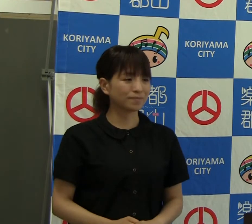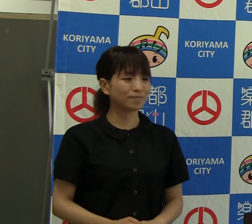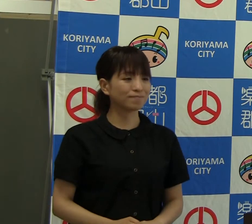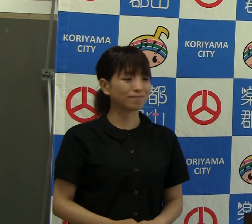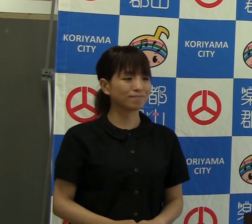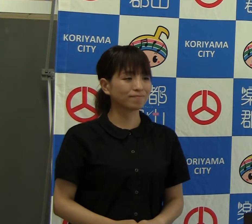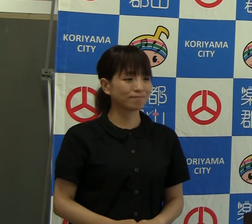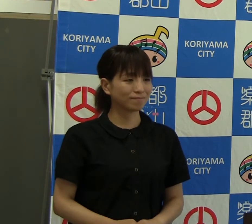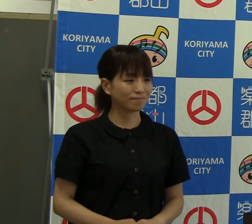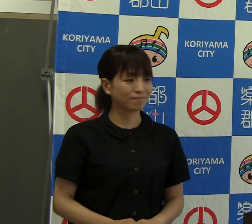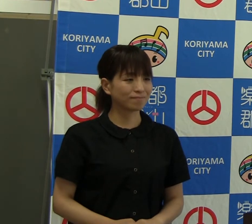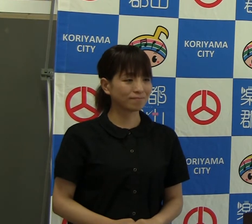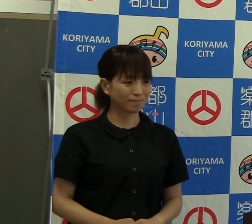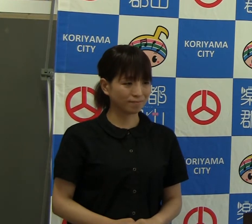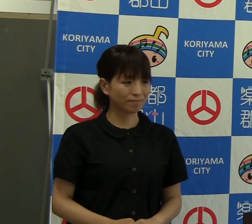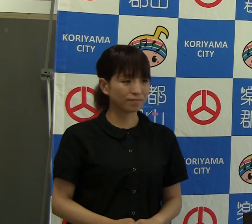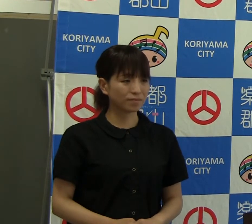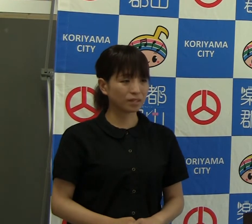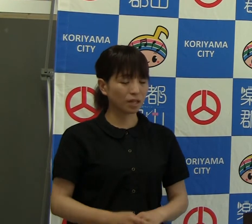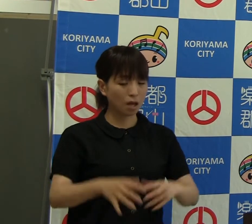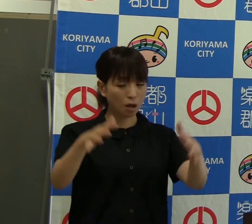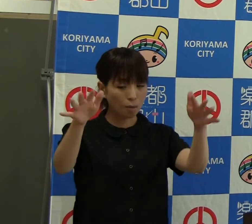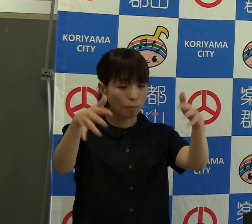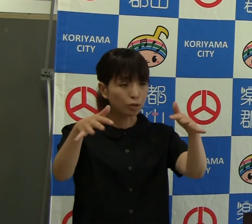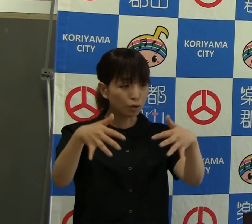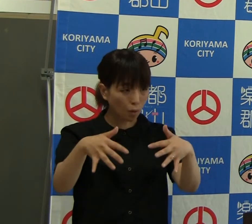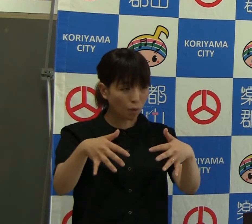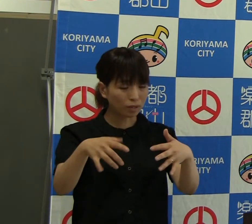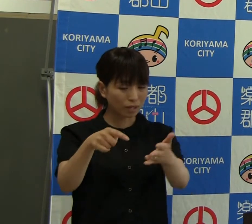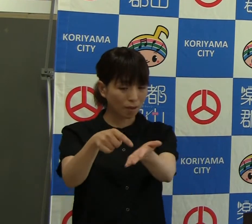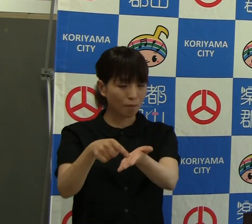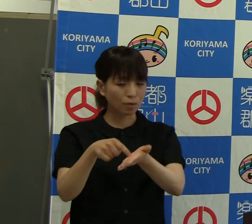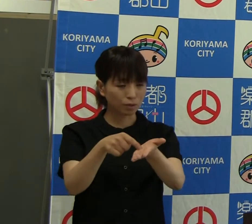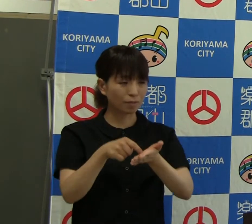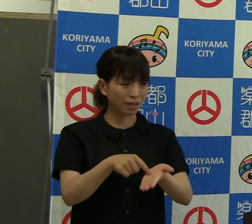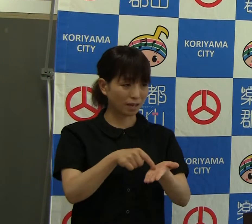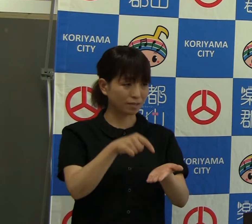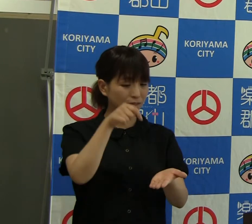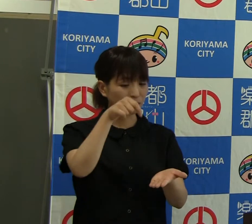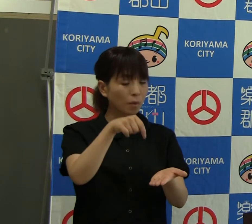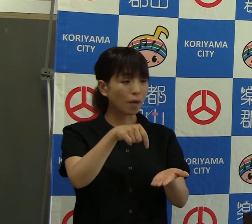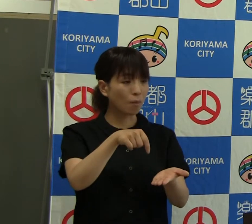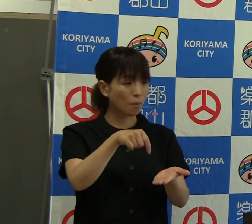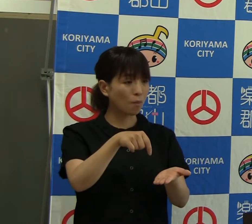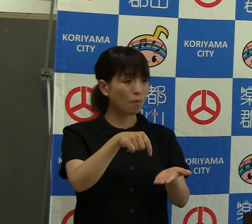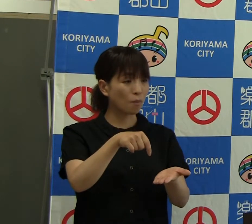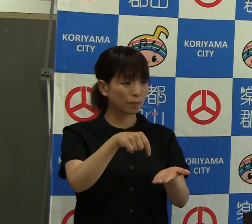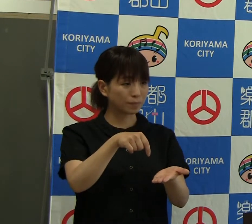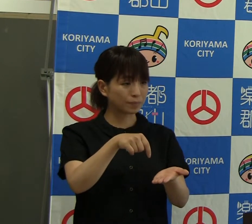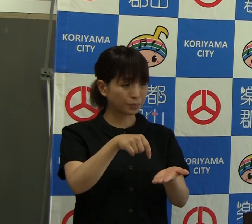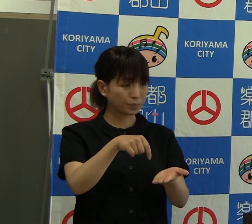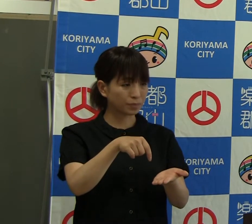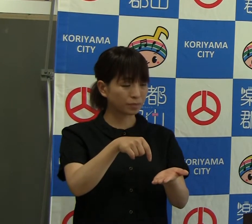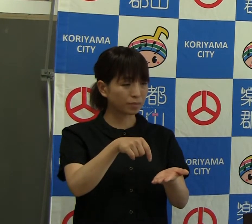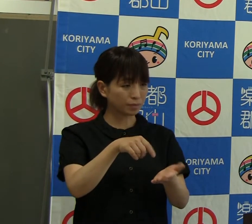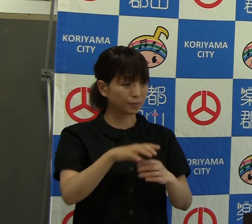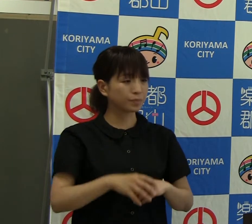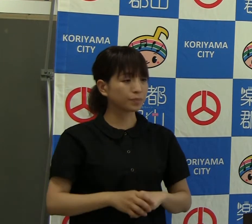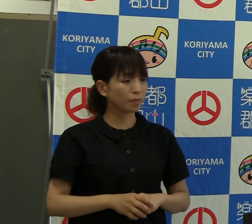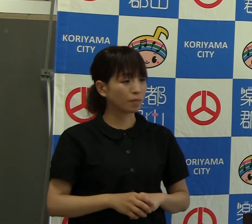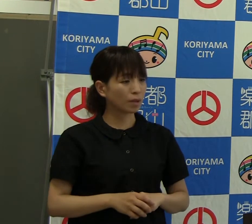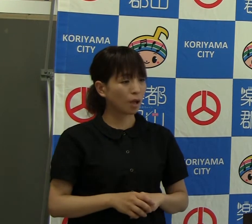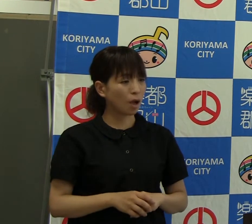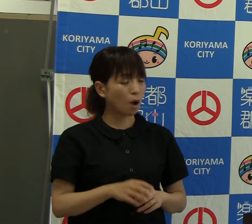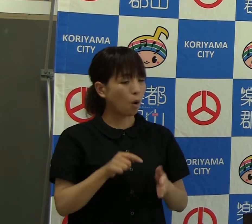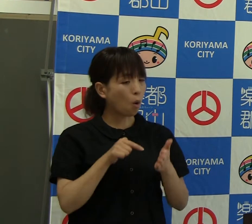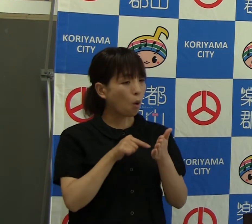これあと募集をかけて応募してこられると思うんですけど、これは応募できるのは郡